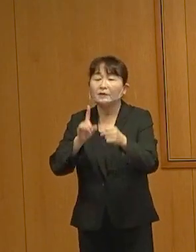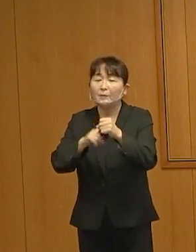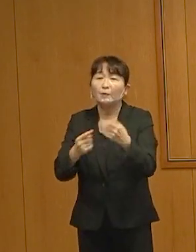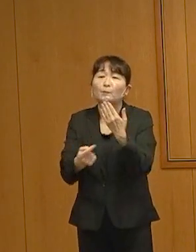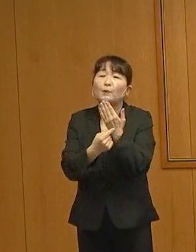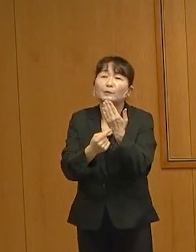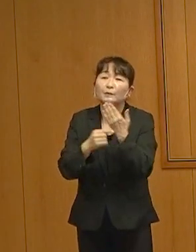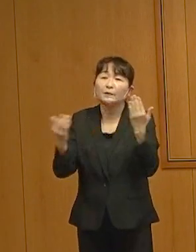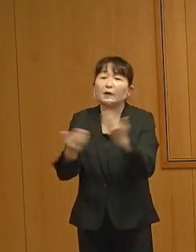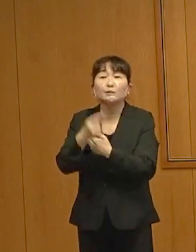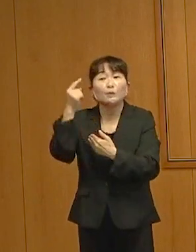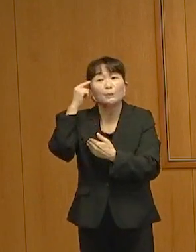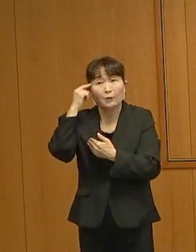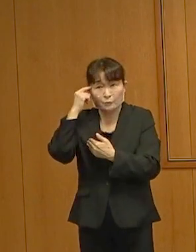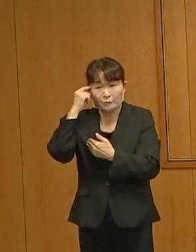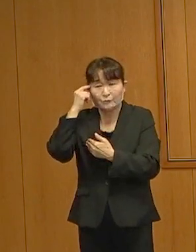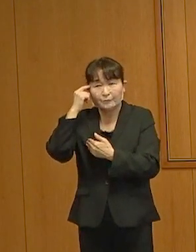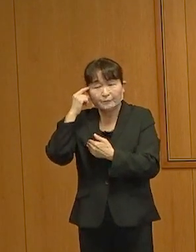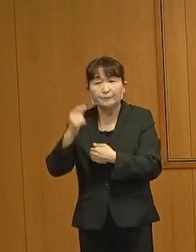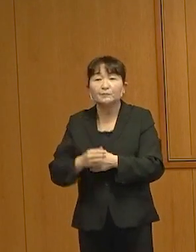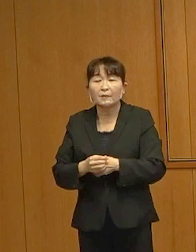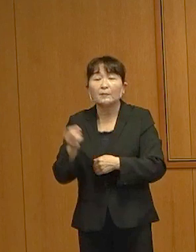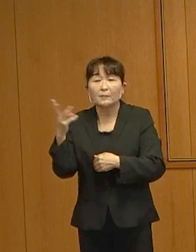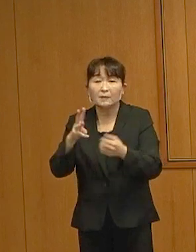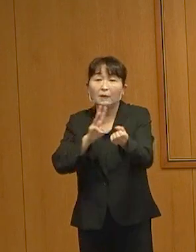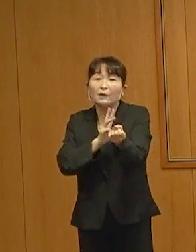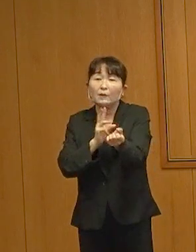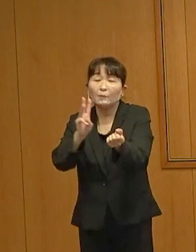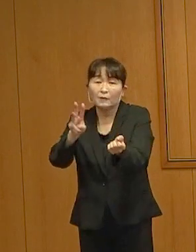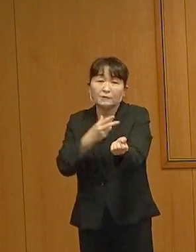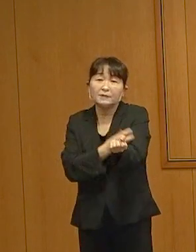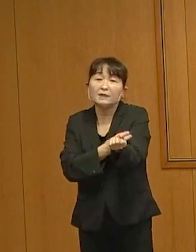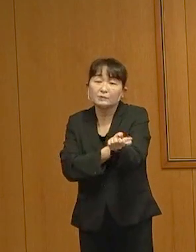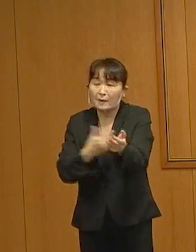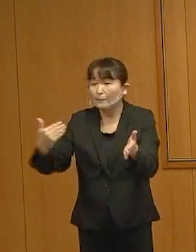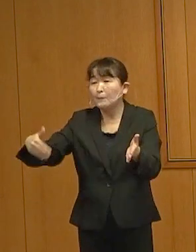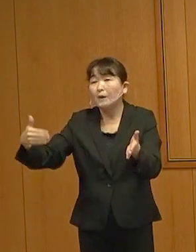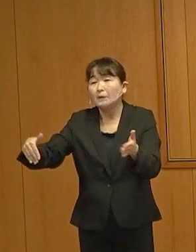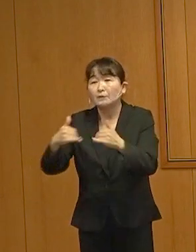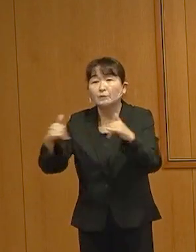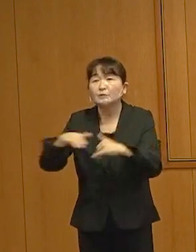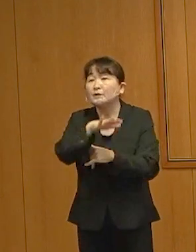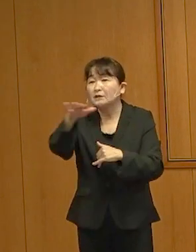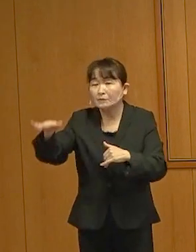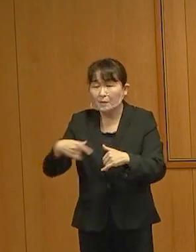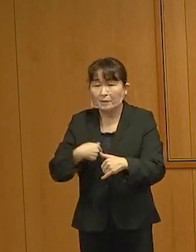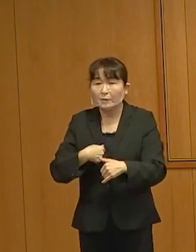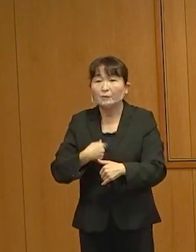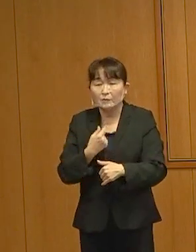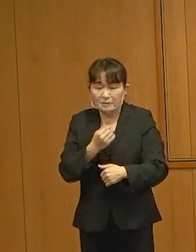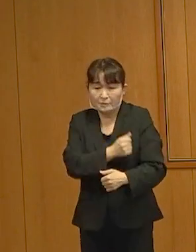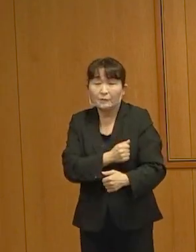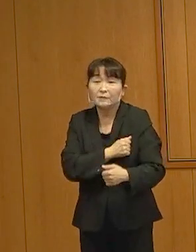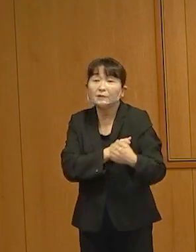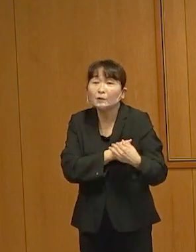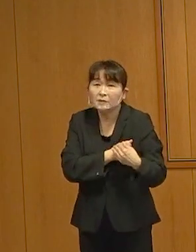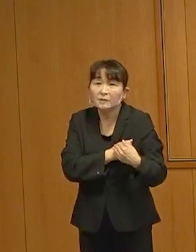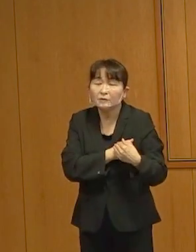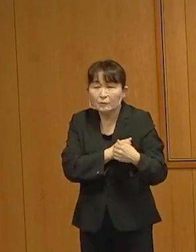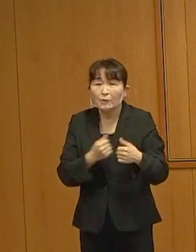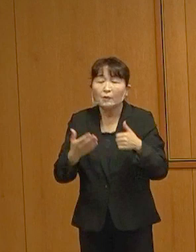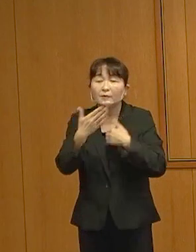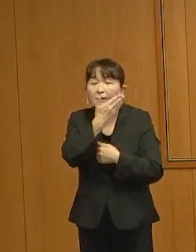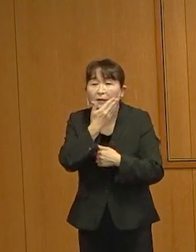ふうに考えております。またワクチン接種がお済みでない方については、ご自身と大切なお方